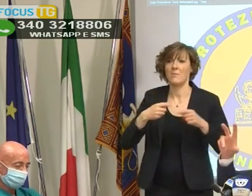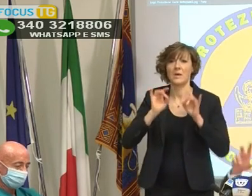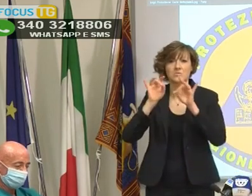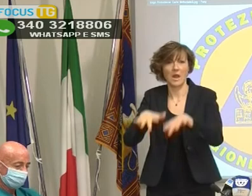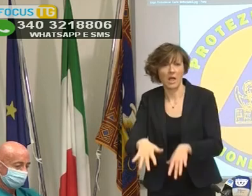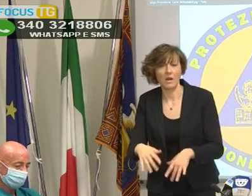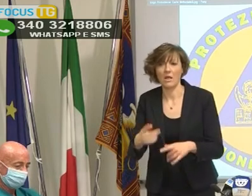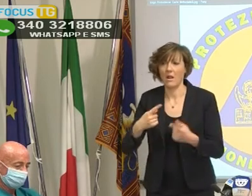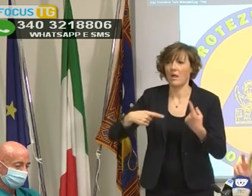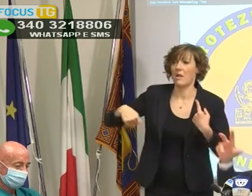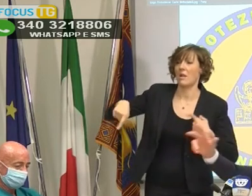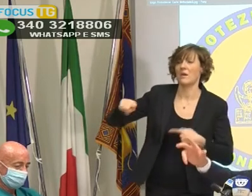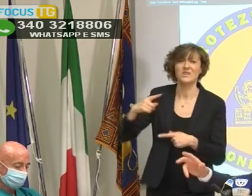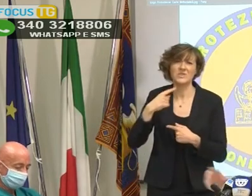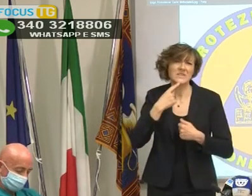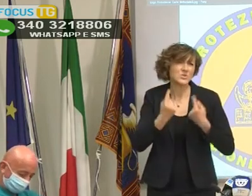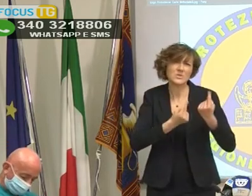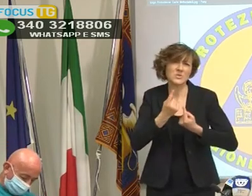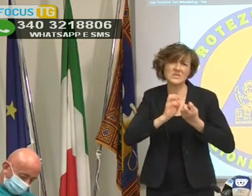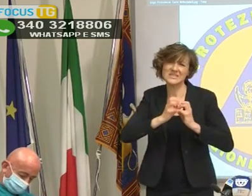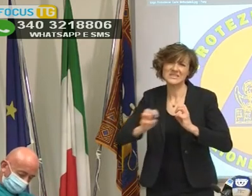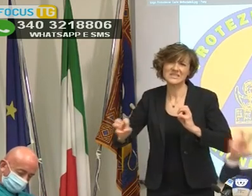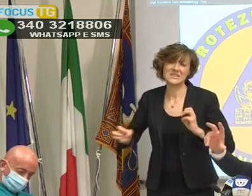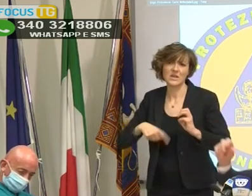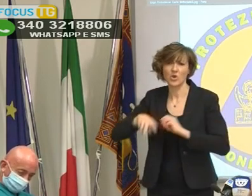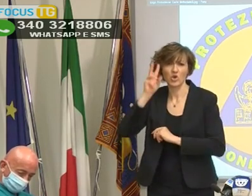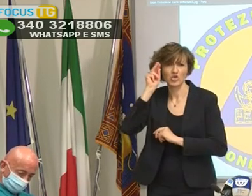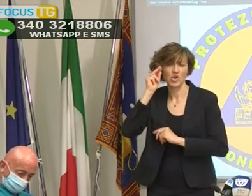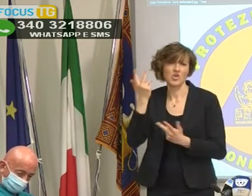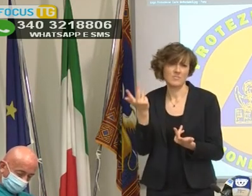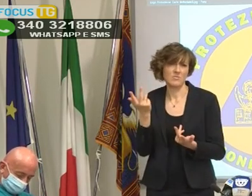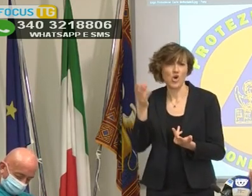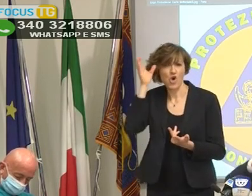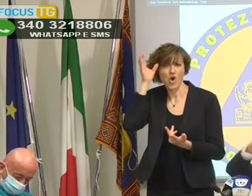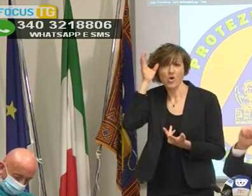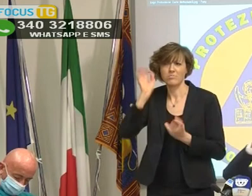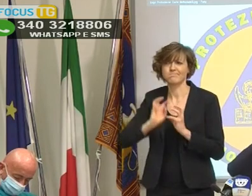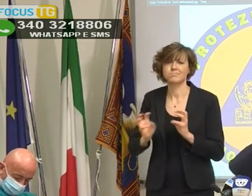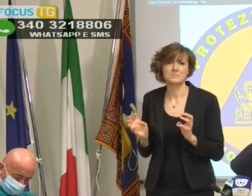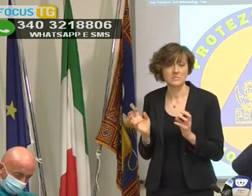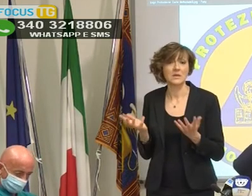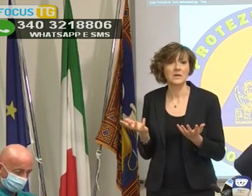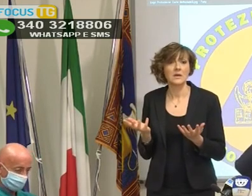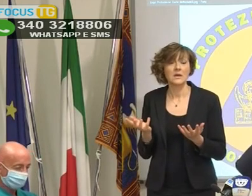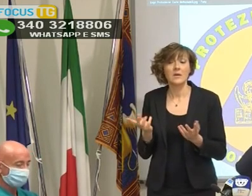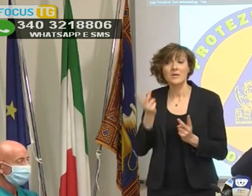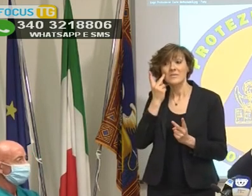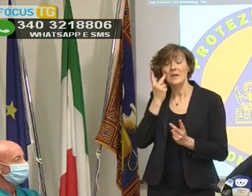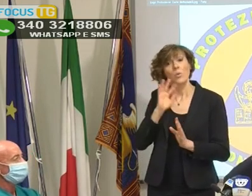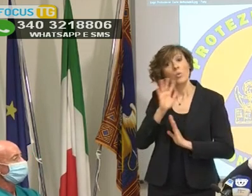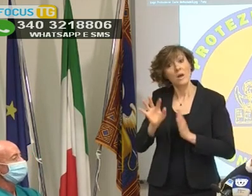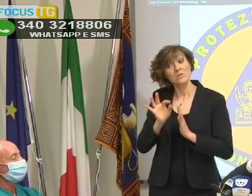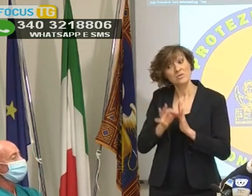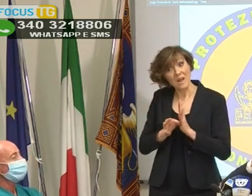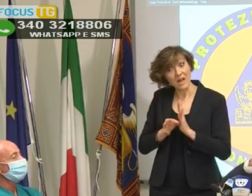dall'Australia, vi cito tutti i casi che conosciamo, il Congo, vedendo anche peraltro un altro dato che